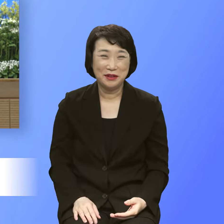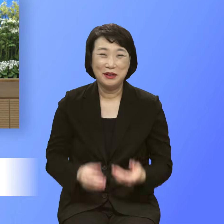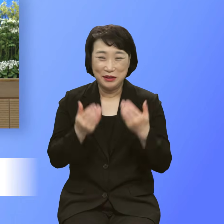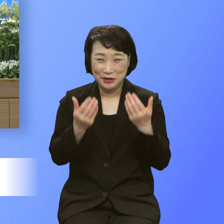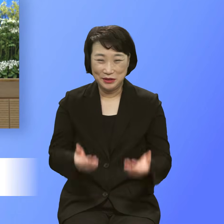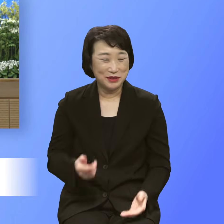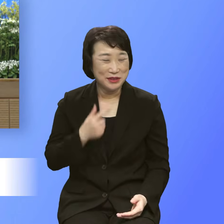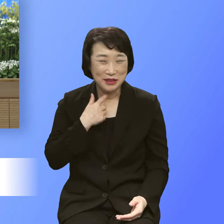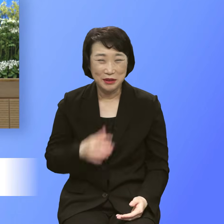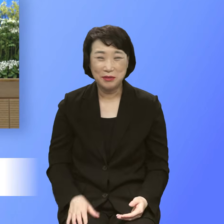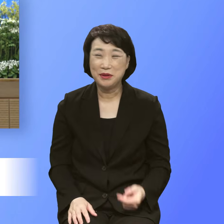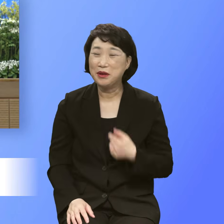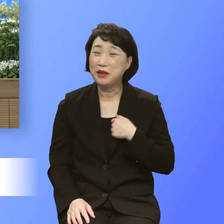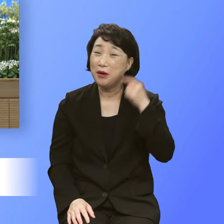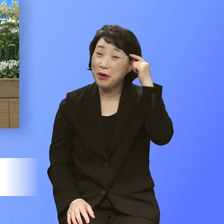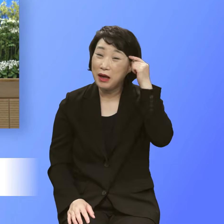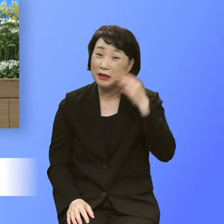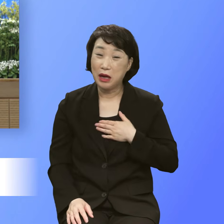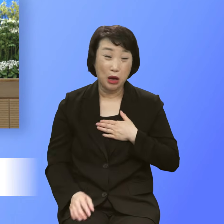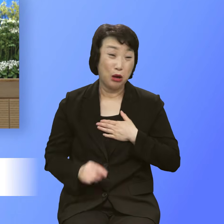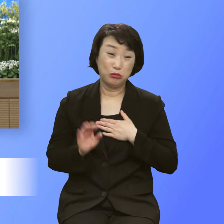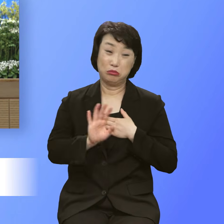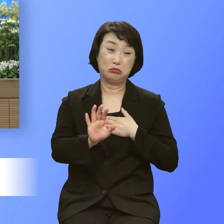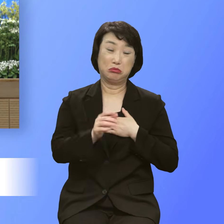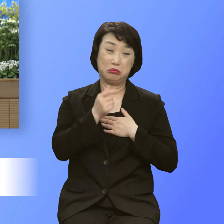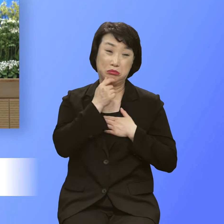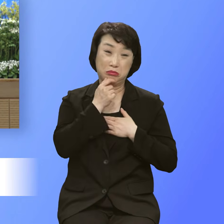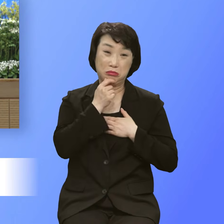왜 못 가냐? 내가 안 가.